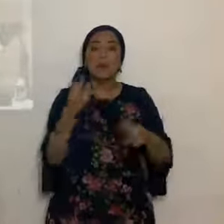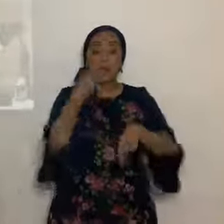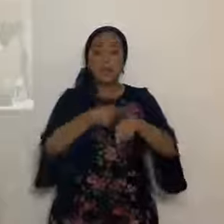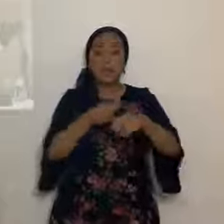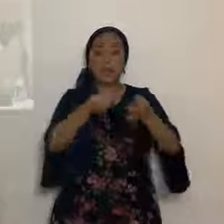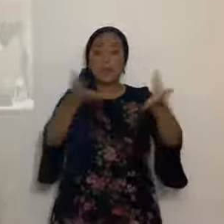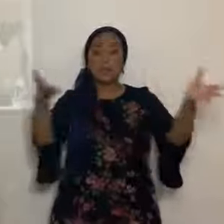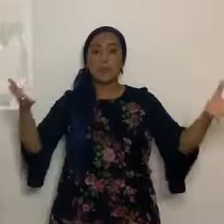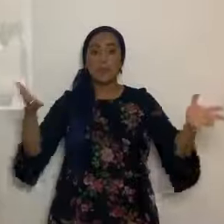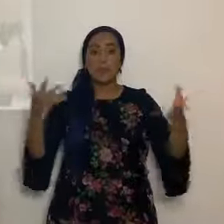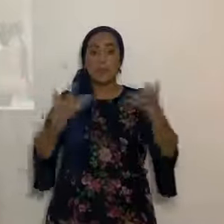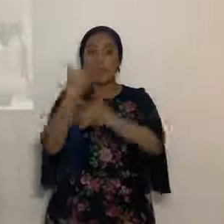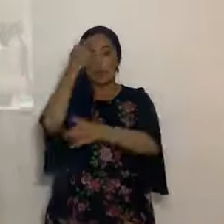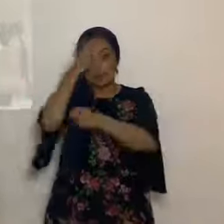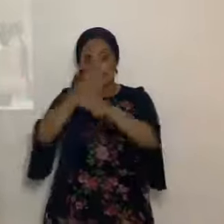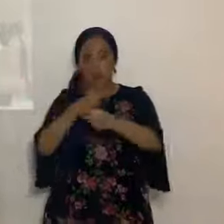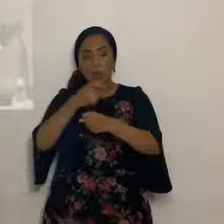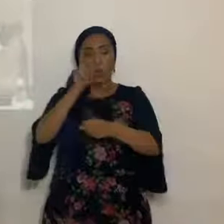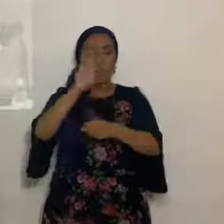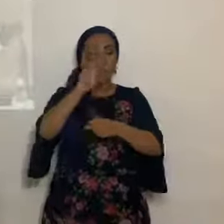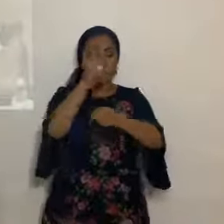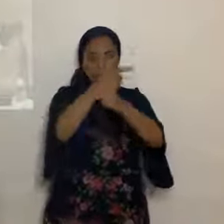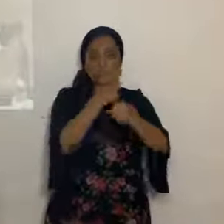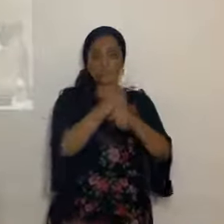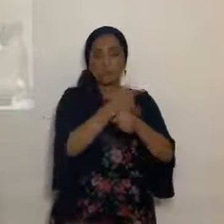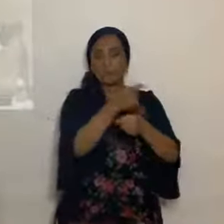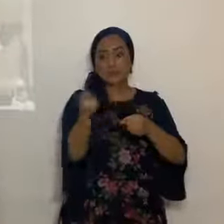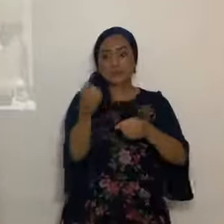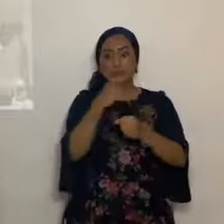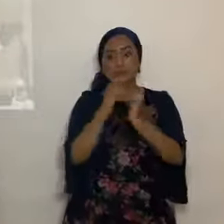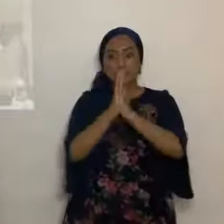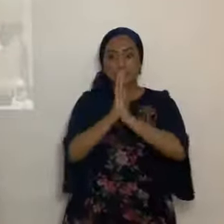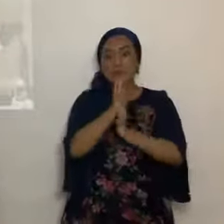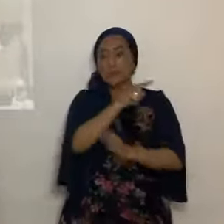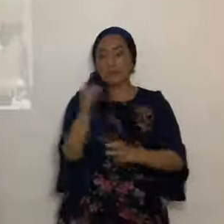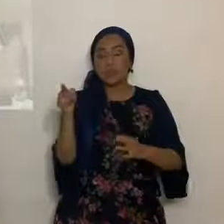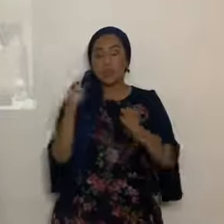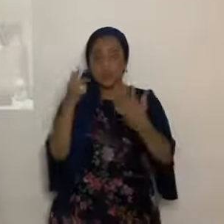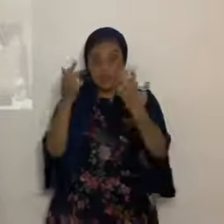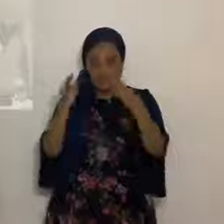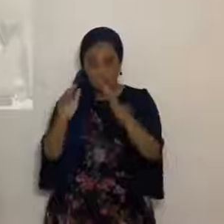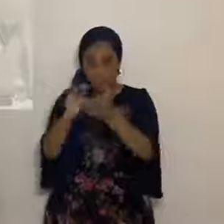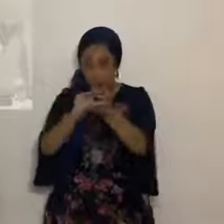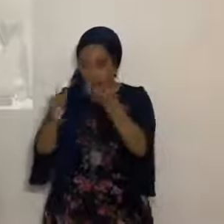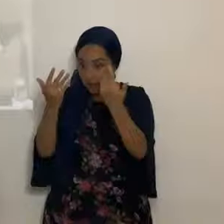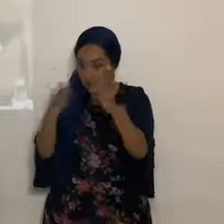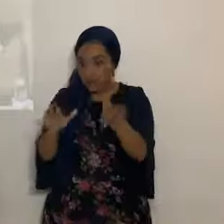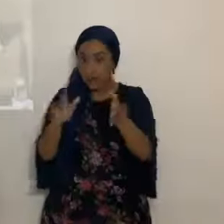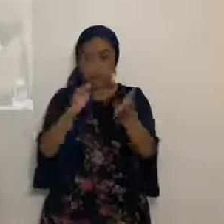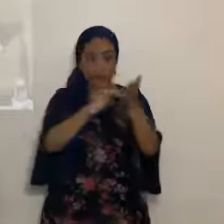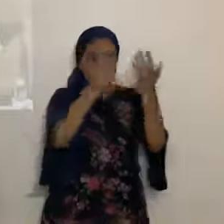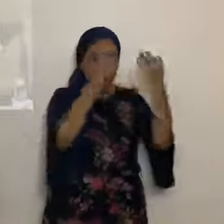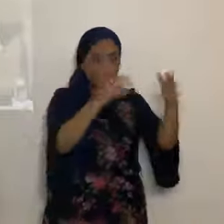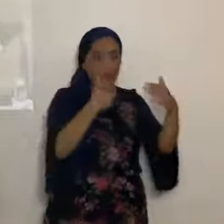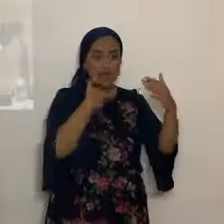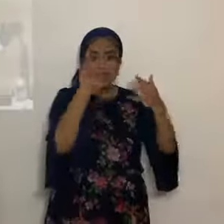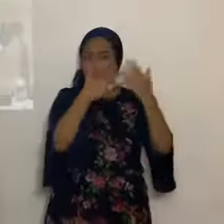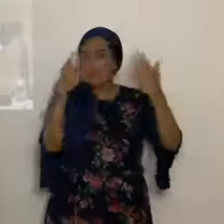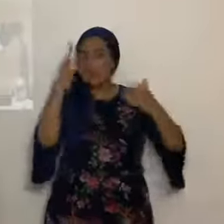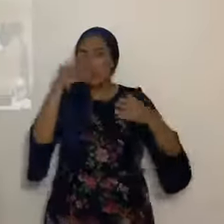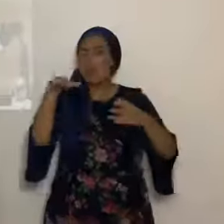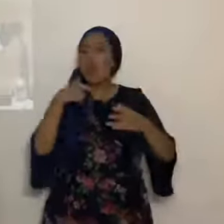a los nuevos hermanos o a los hermanos que me piden oración, ya perdonaste esto, ya perdonaste el otro, hay algo, es